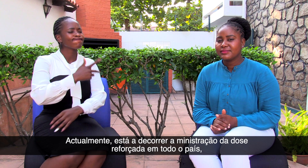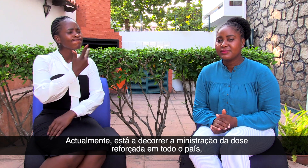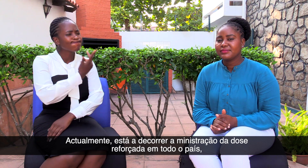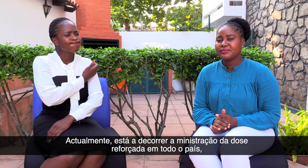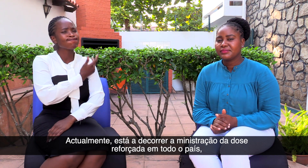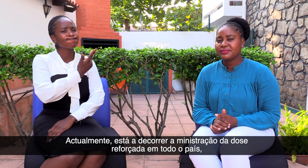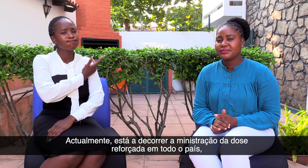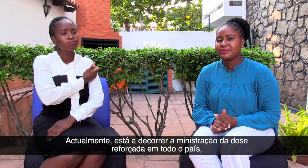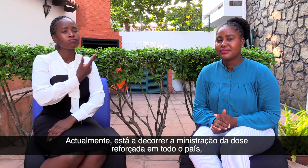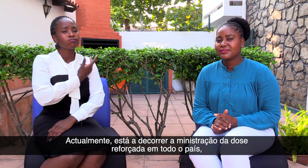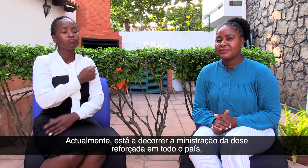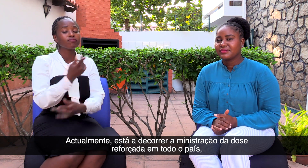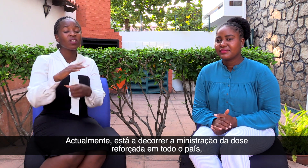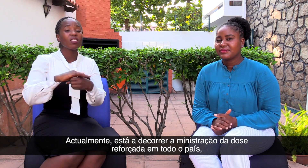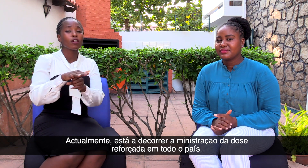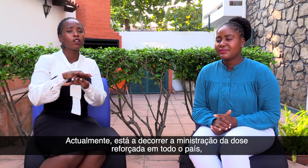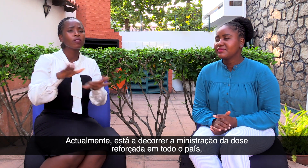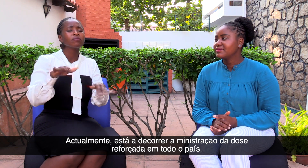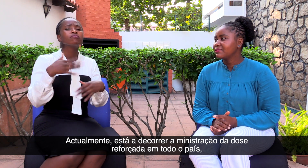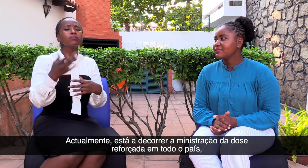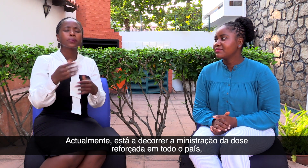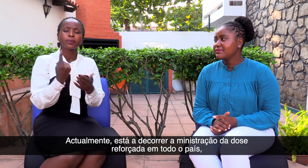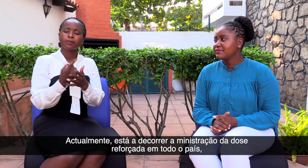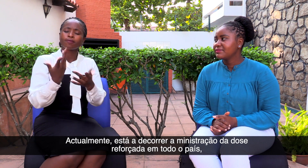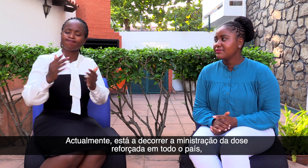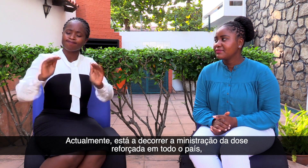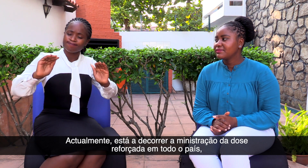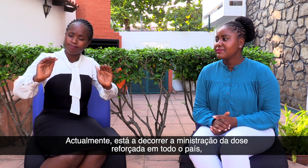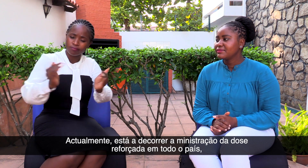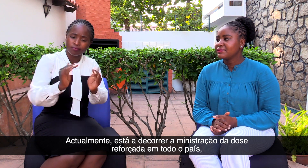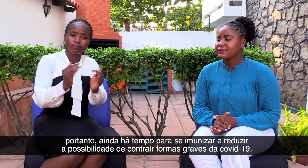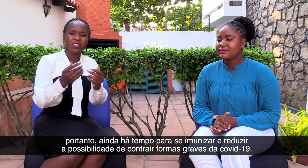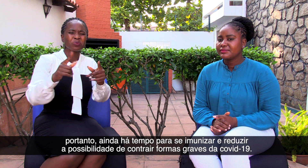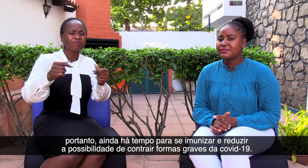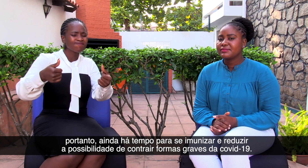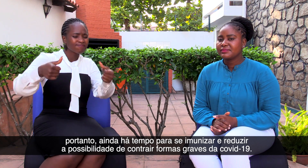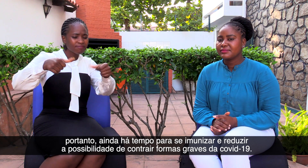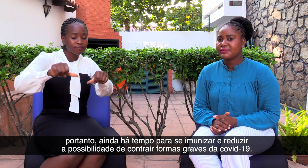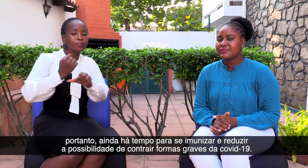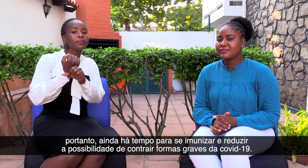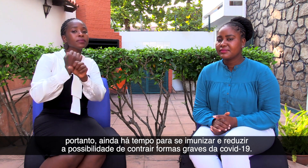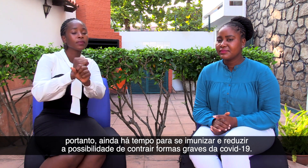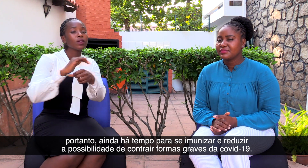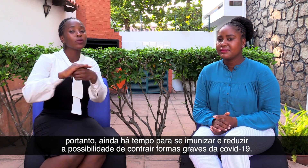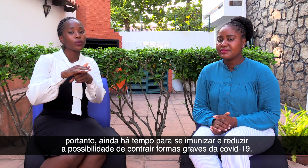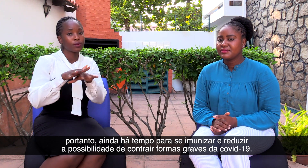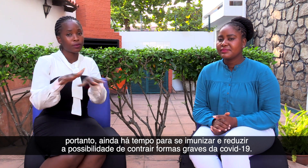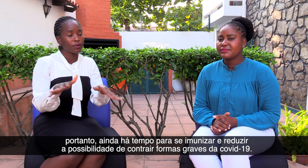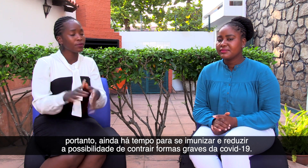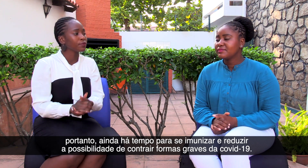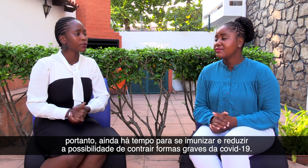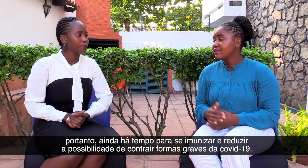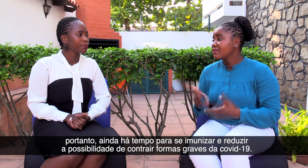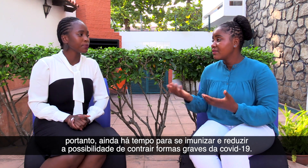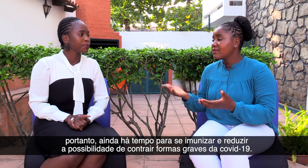Atualmente está a decorrer a administração da dose reforçada em todo o país. Portanto, ainda há tempo para se